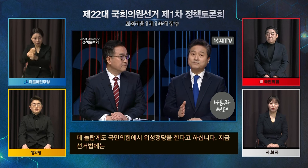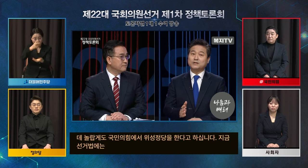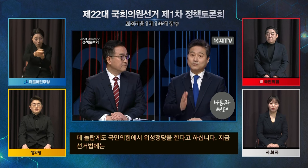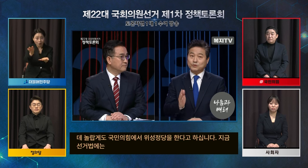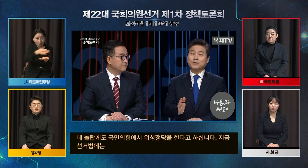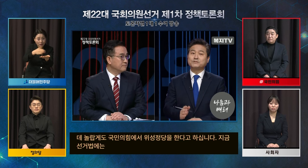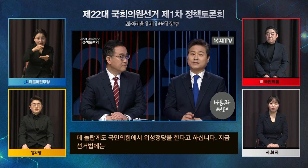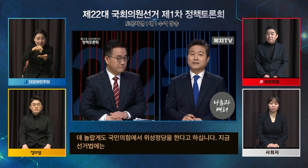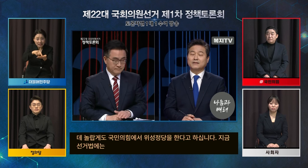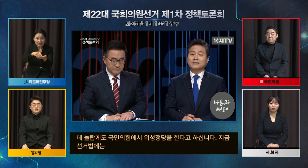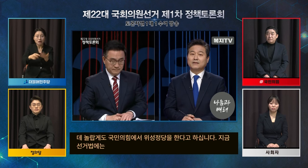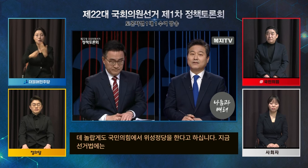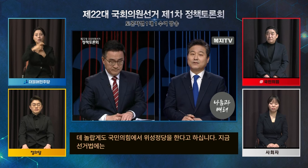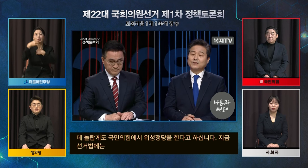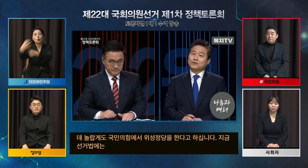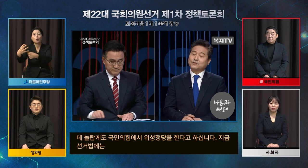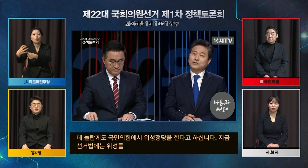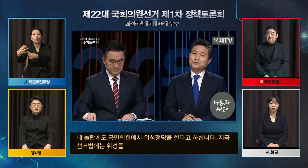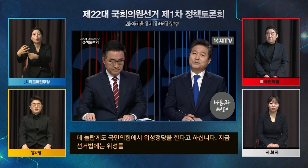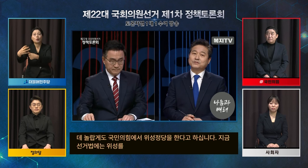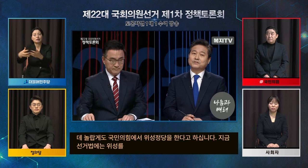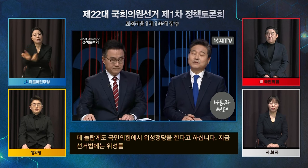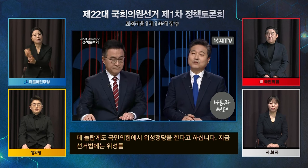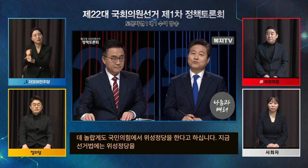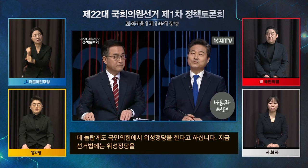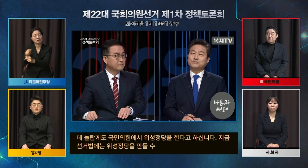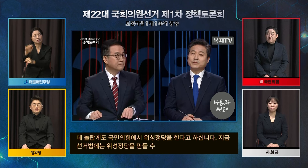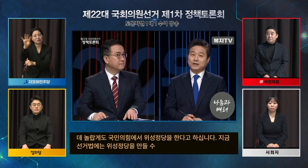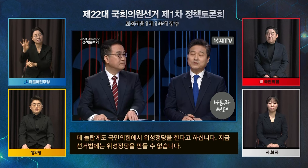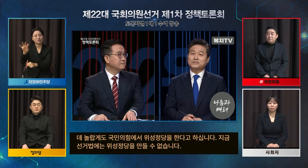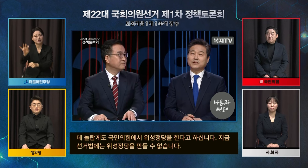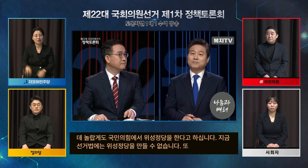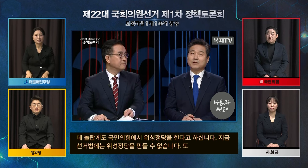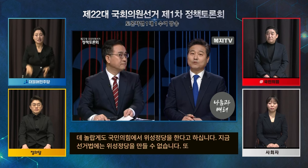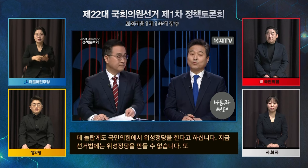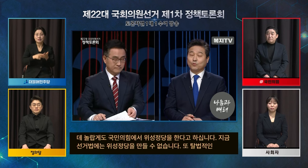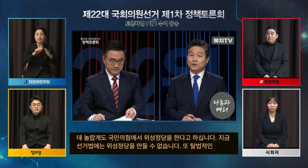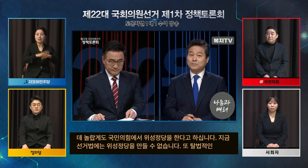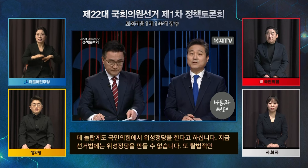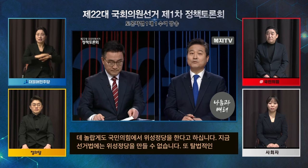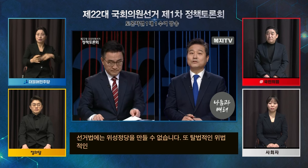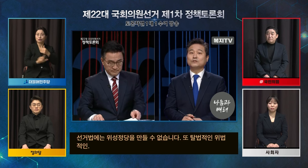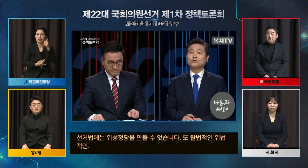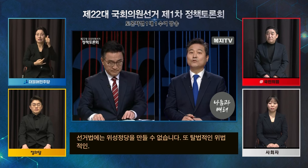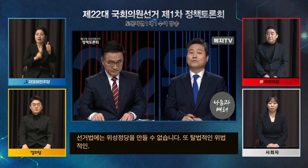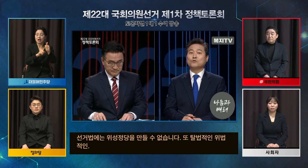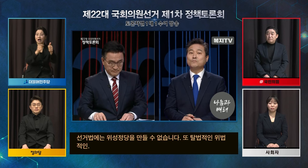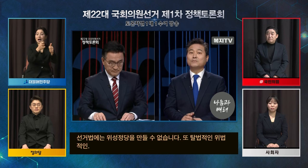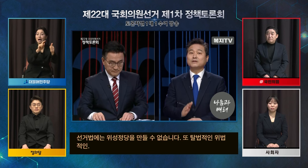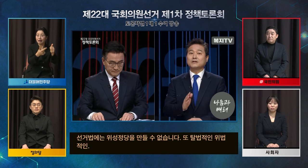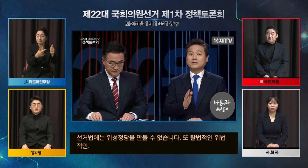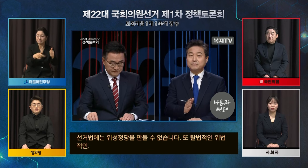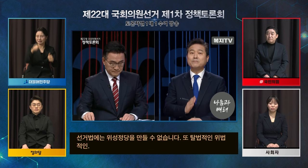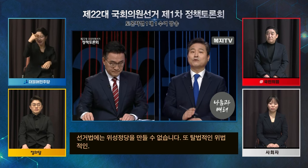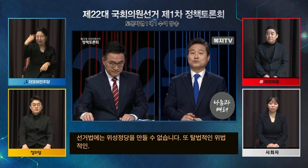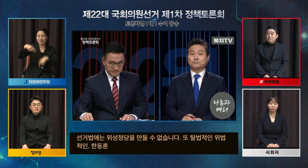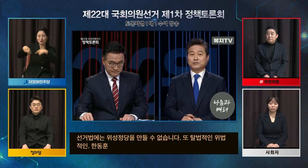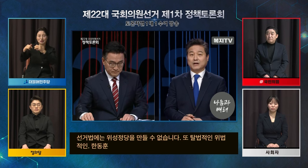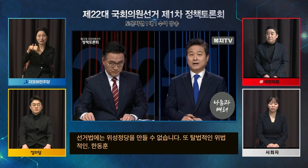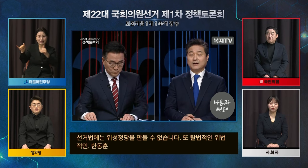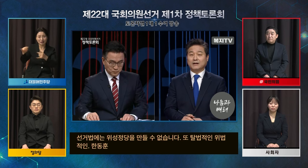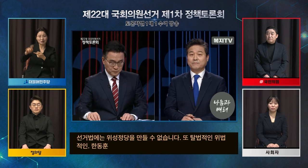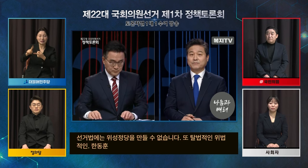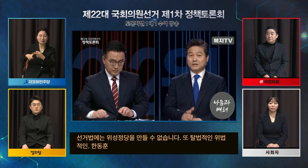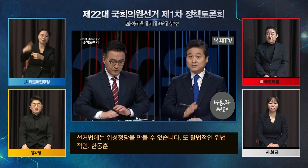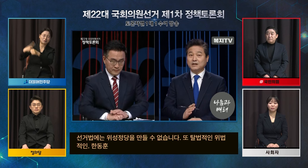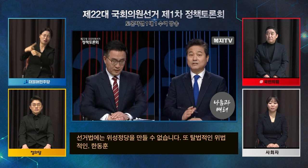또 탈법적인, 위법적인. 그래서 저는 한동훈 비대위원장이야말로 놀랍게도 여의도 문법을 금방 배우신